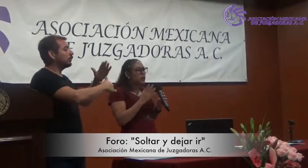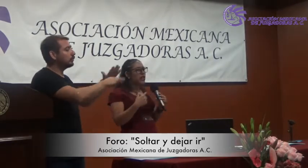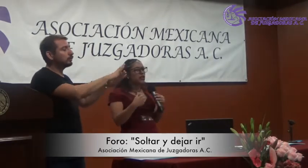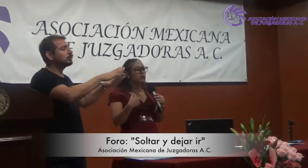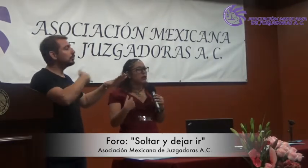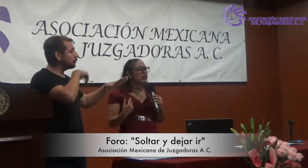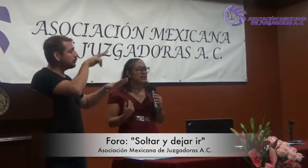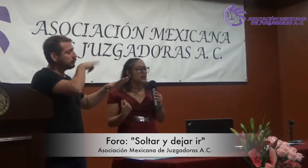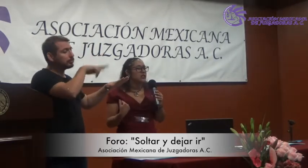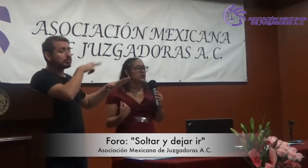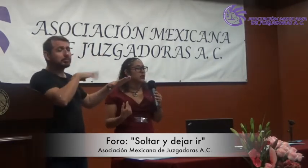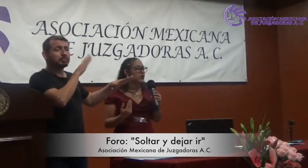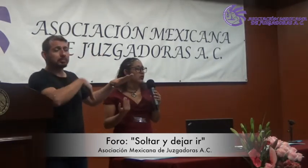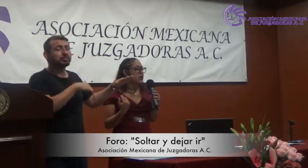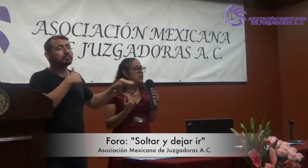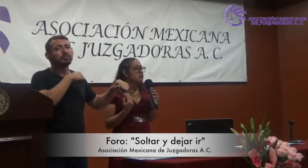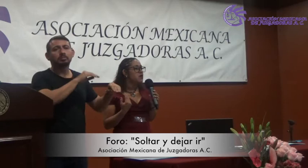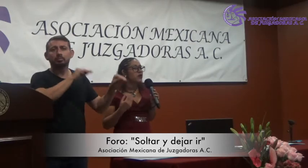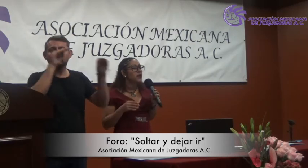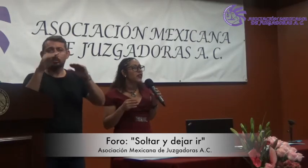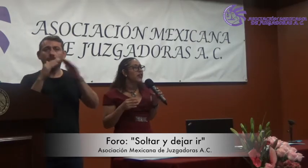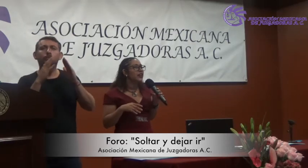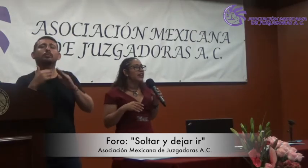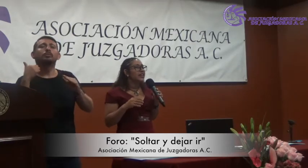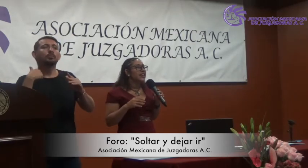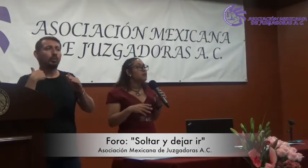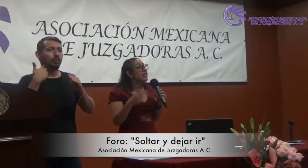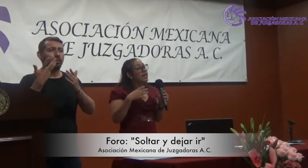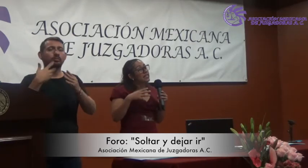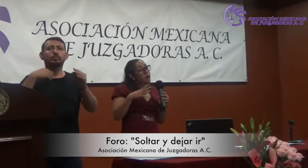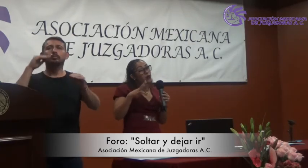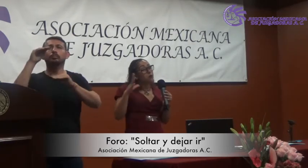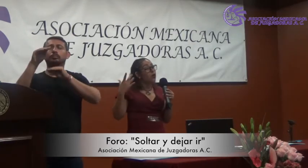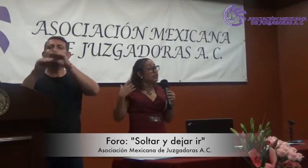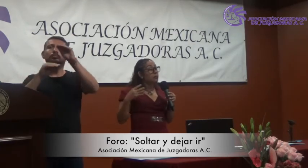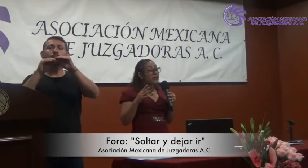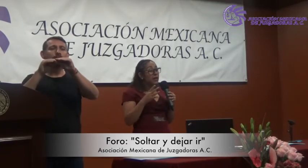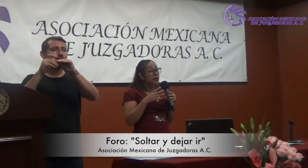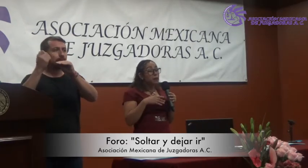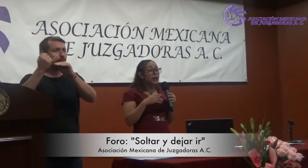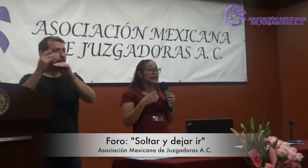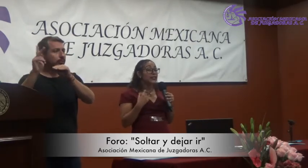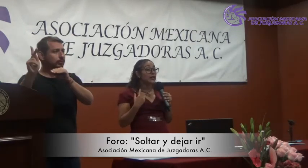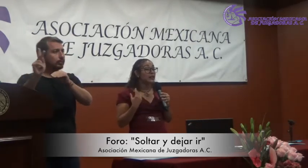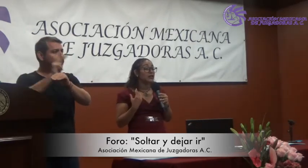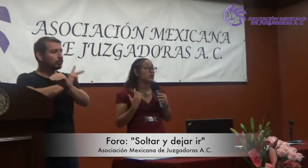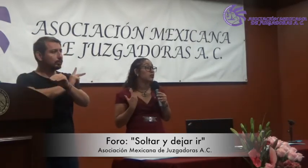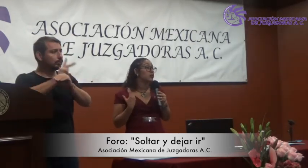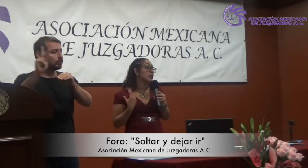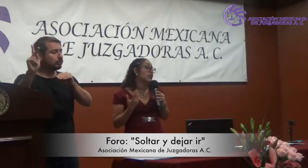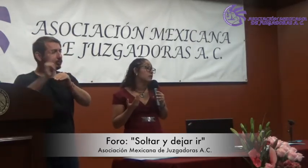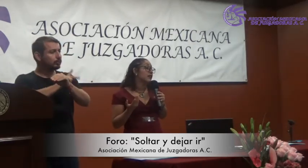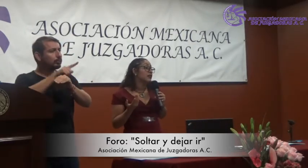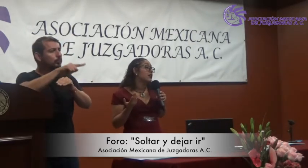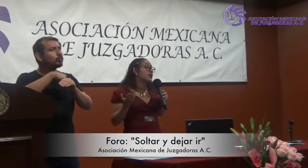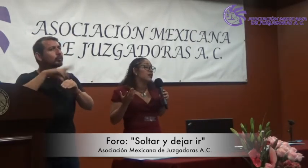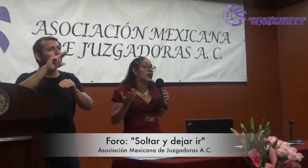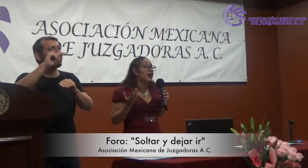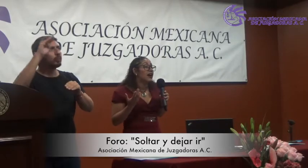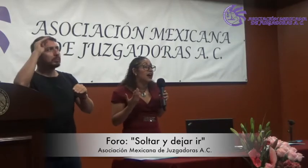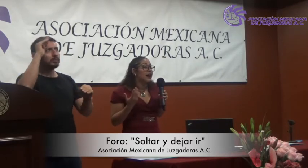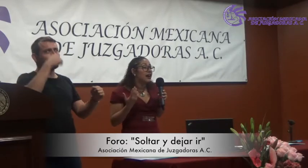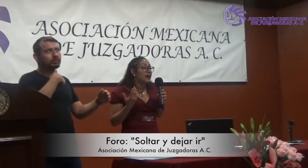repente acomodé los muebles del mismo modo y mi casa poco a poco se empieza a parecer de